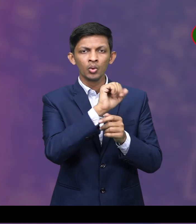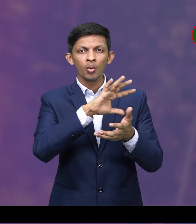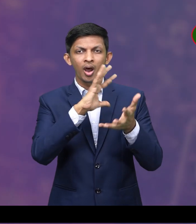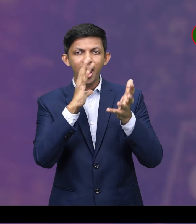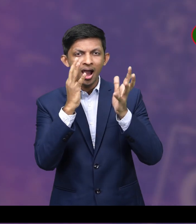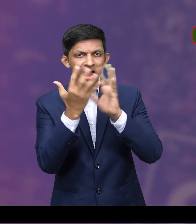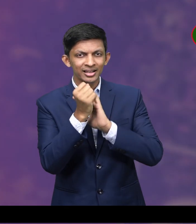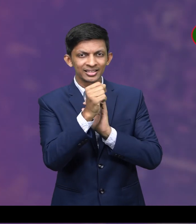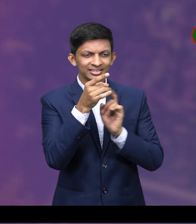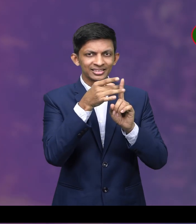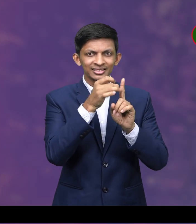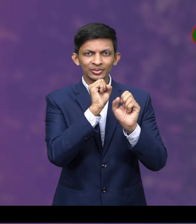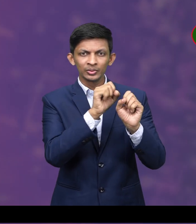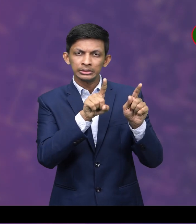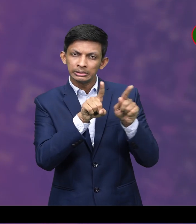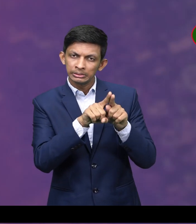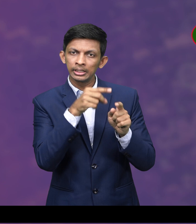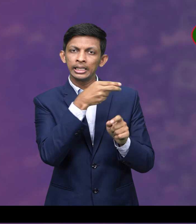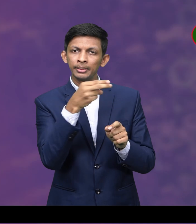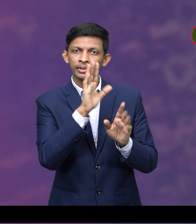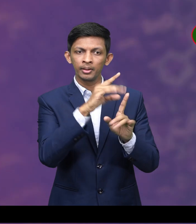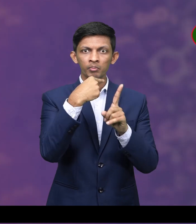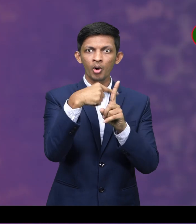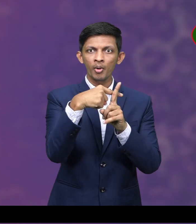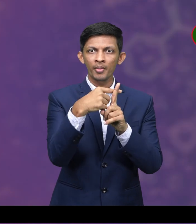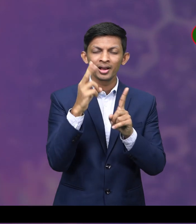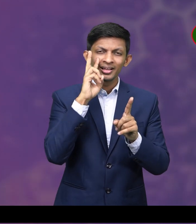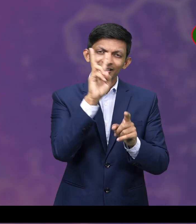ఎర్త్ లోహాలు కూడా సానుకూల విలువలను కలిగి ఉంటాయి.